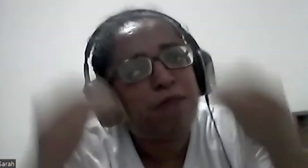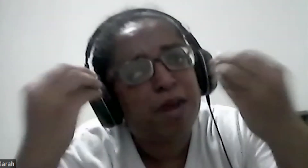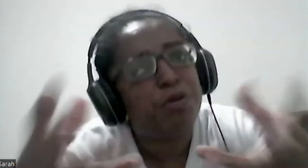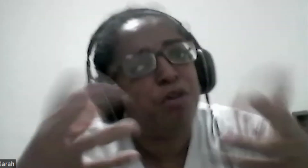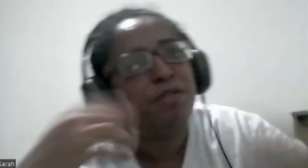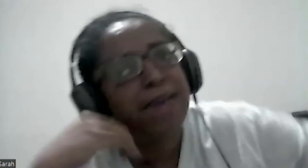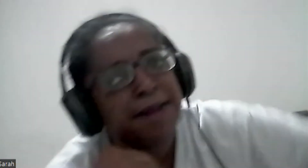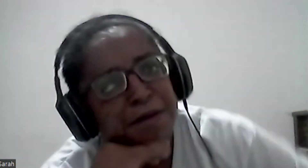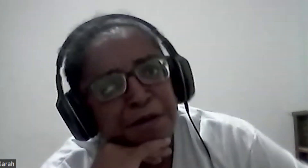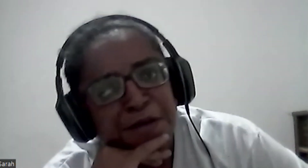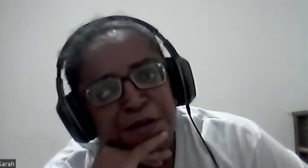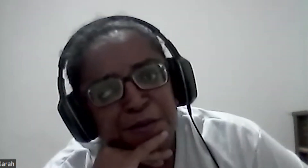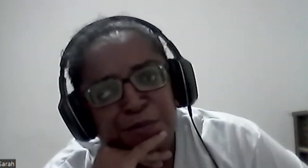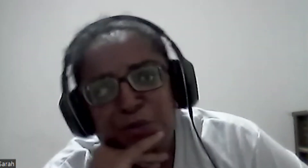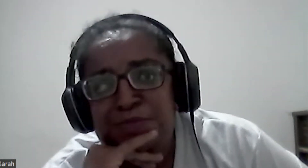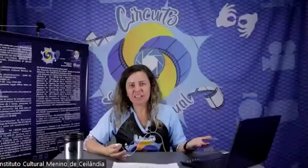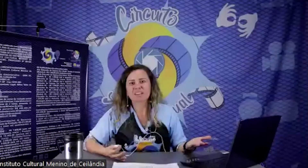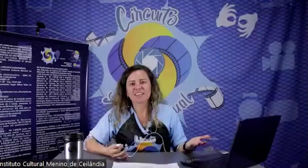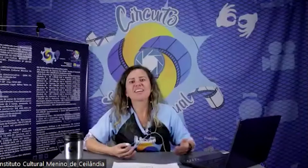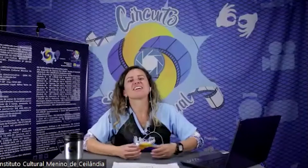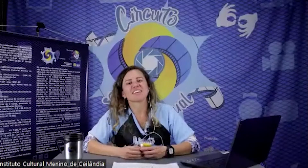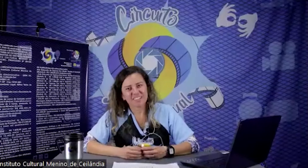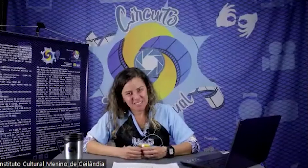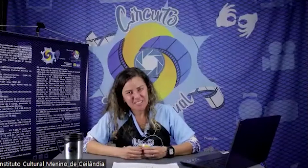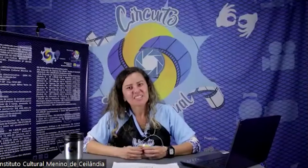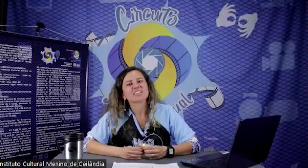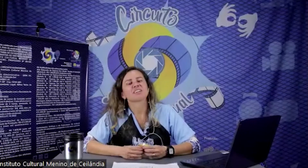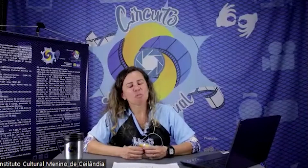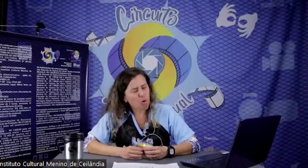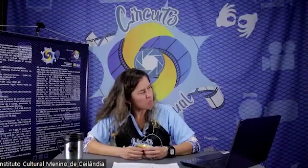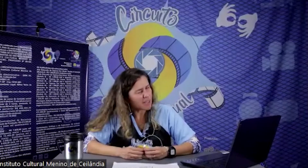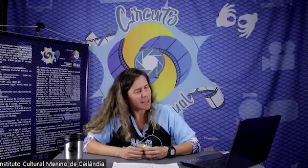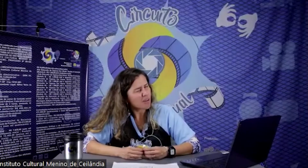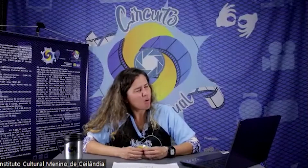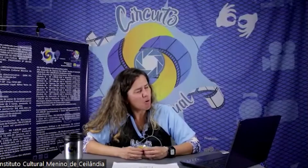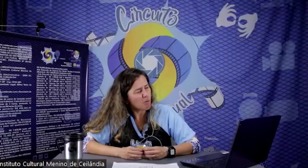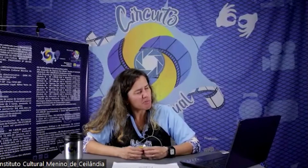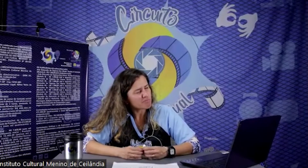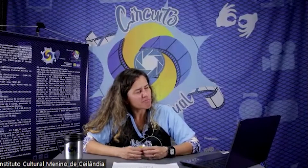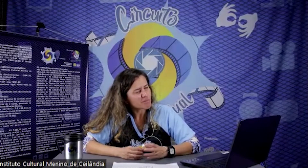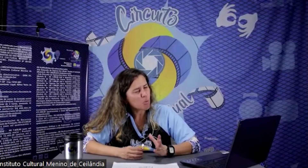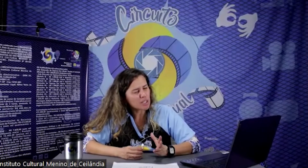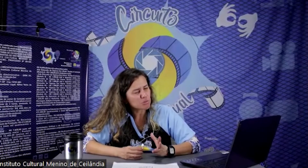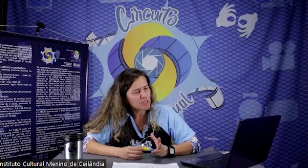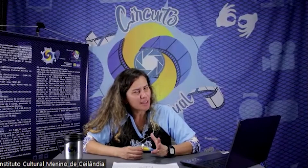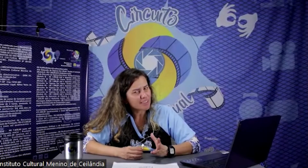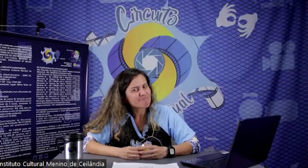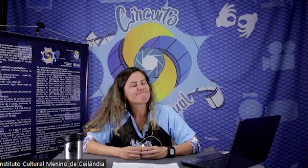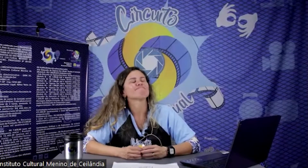tem curiosidade. não é? Eu acho interessante. Eu fiquei Como, assim, né? meu amigo, Como? Quando, né? é